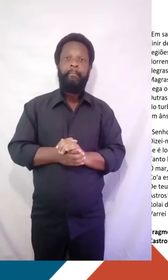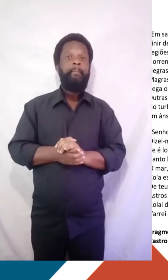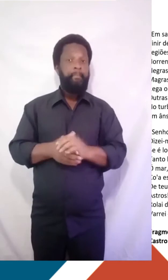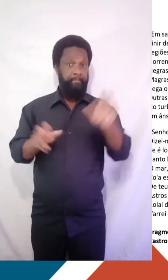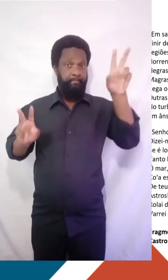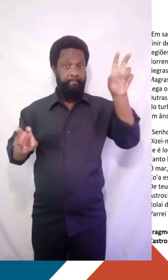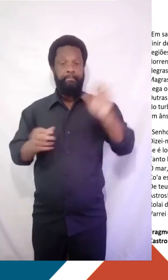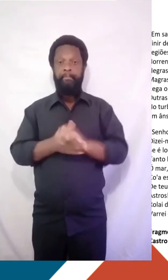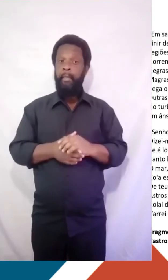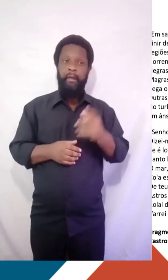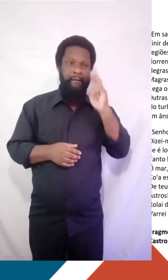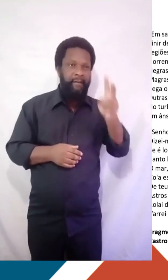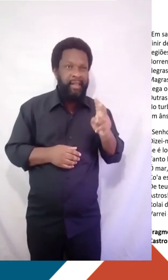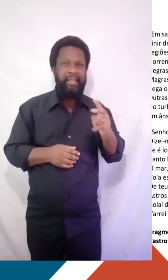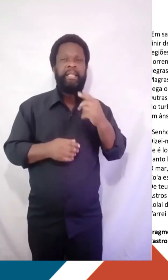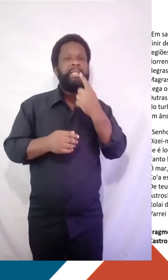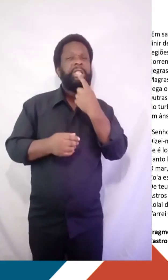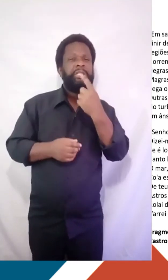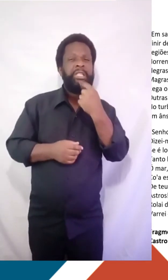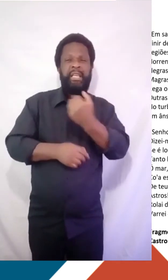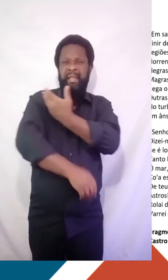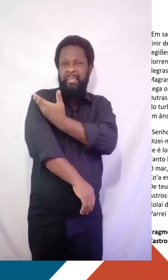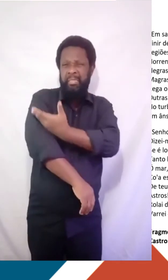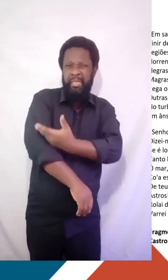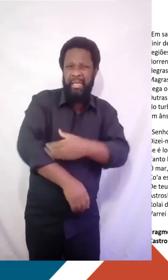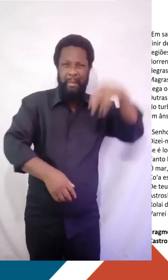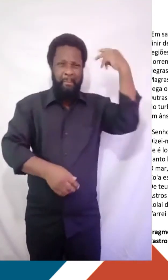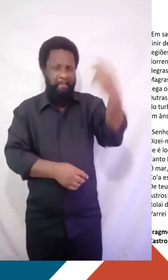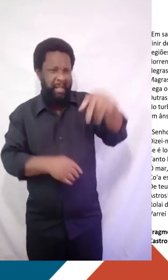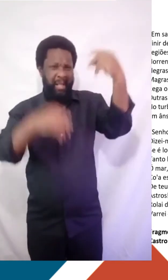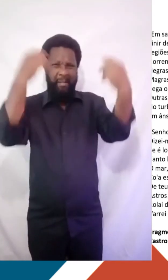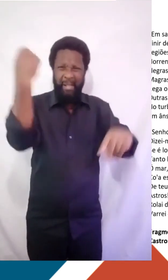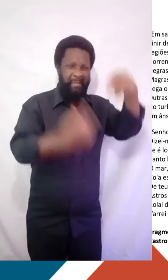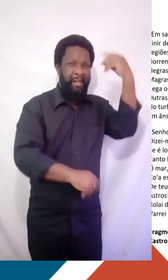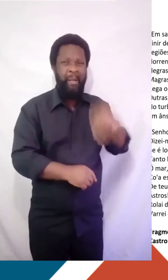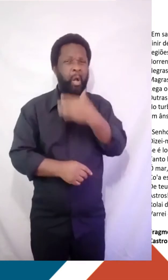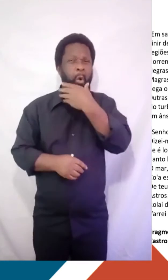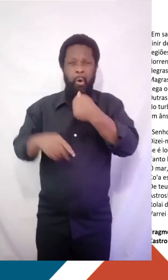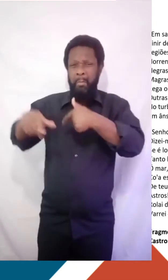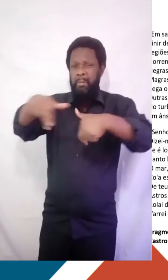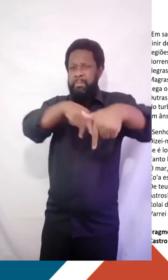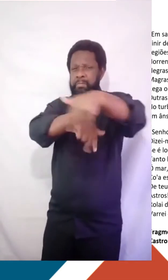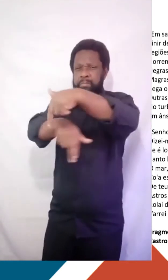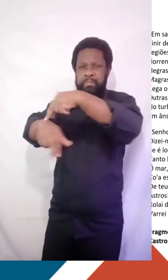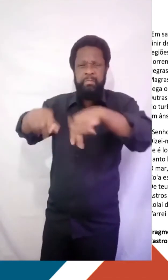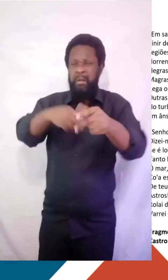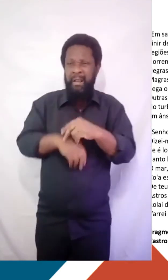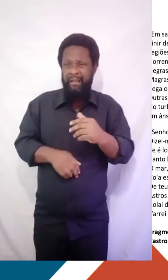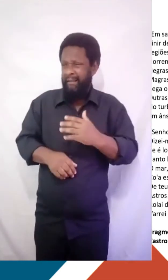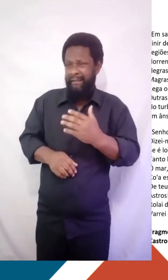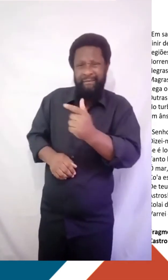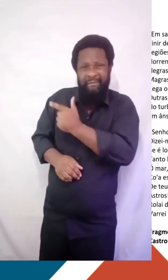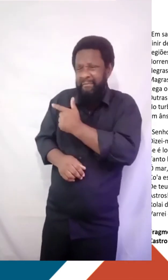a se banhar, tinir de ferros, estalar de açoite, legiões de homens negros como a noite, horrendos